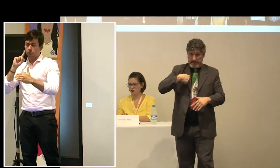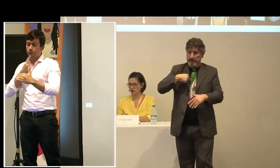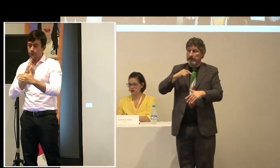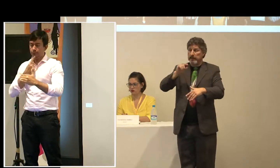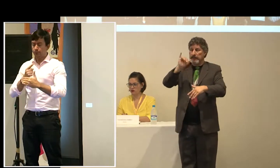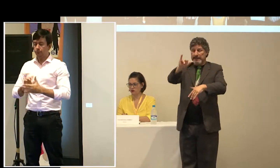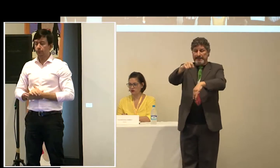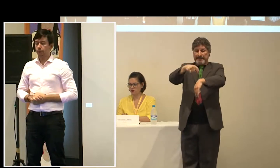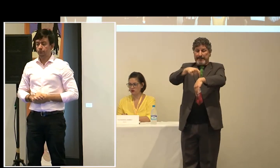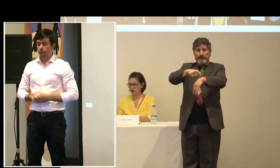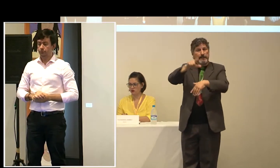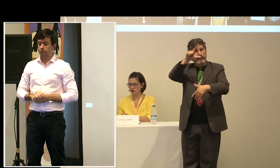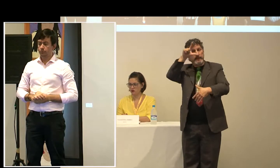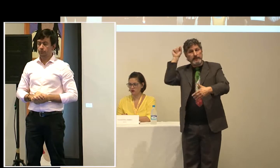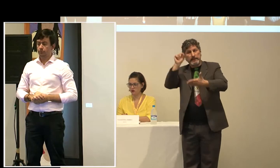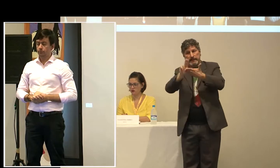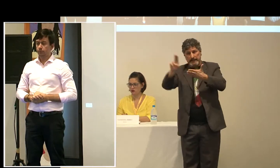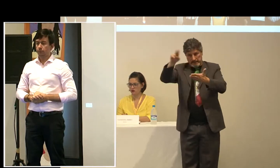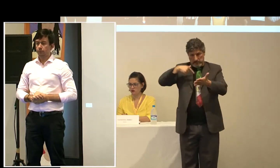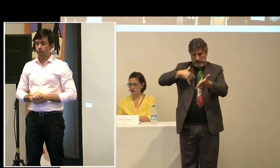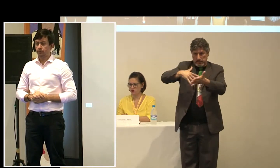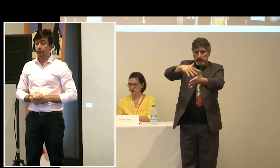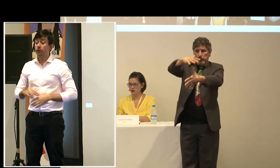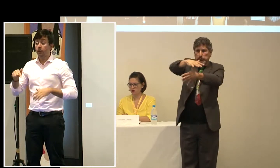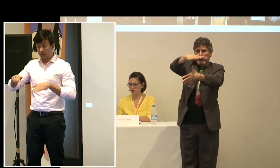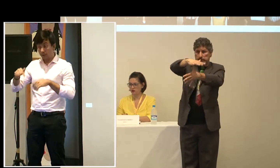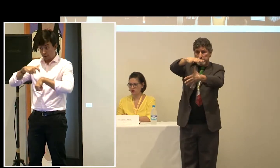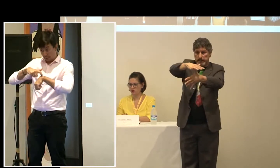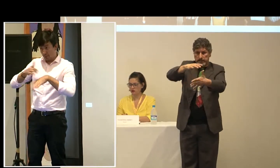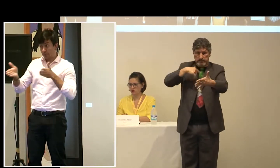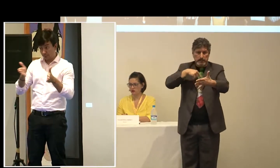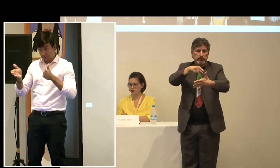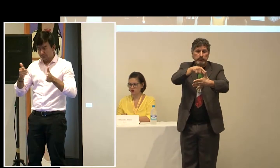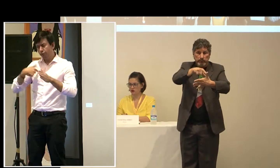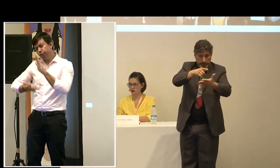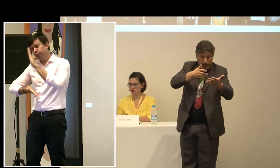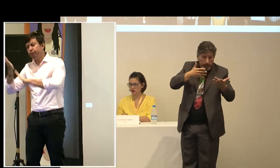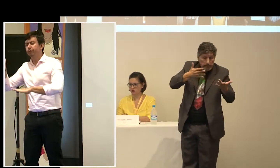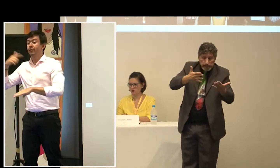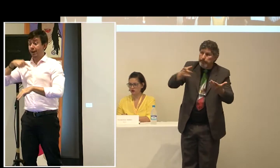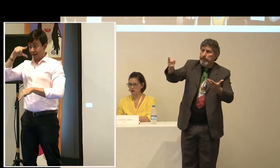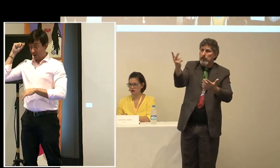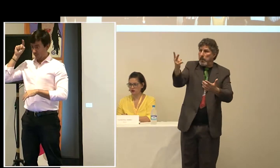Então, há um incentivo para que a comunidade surda consiga crescer.